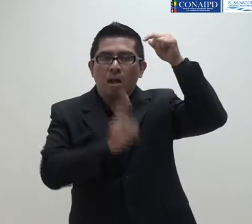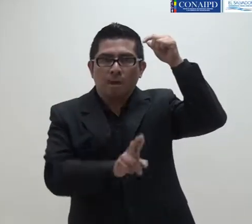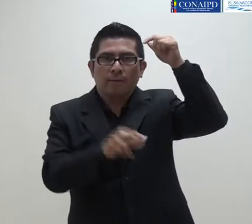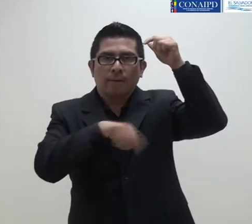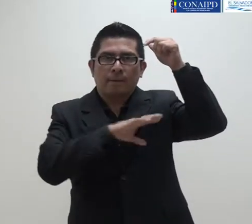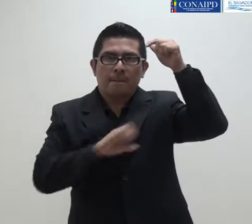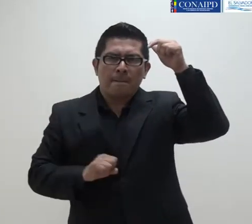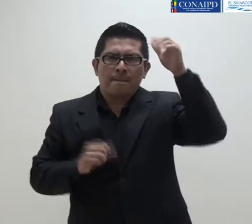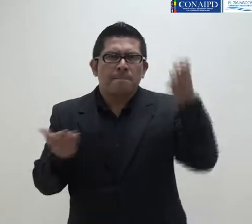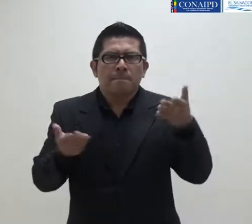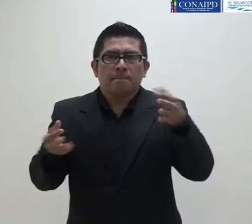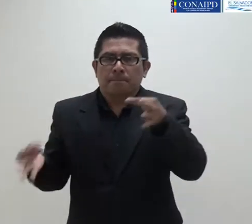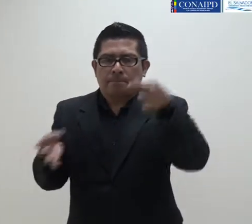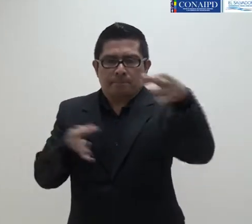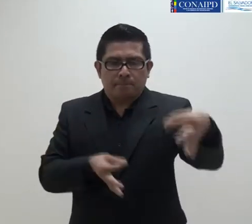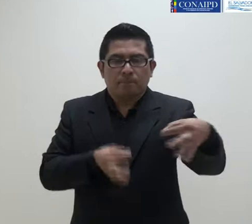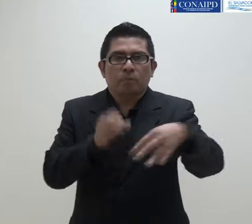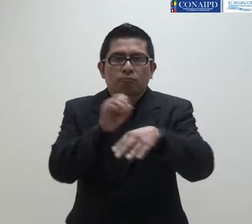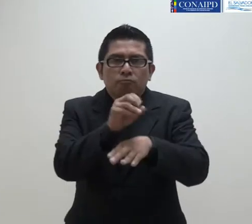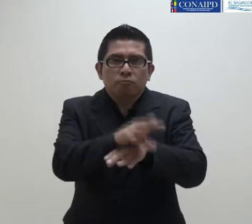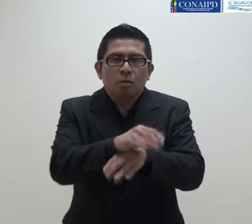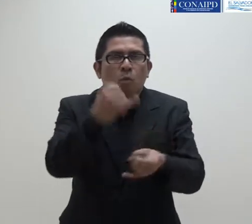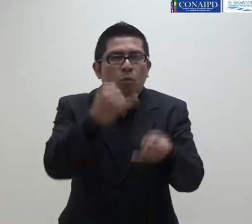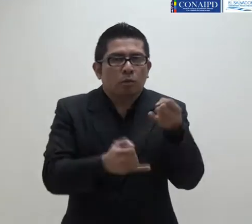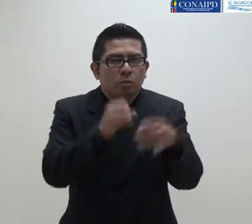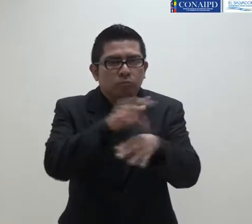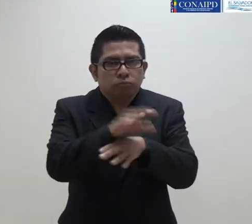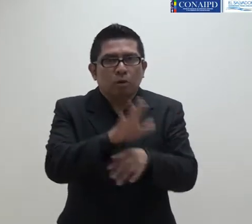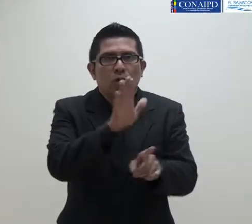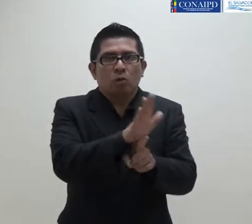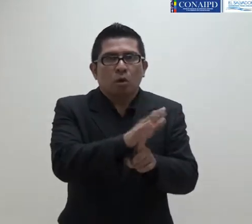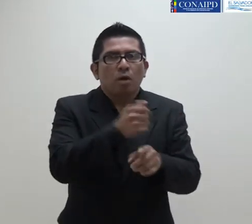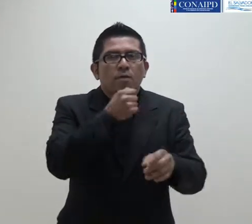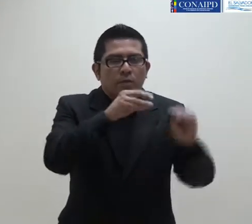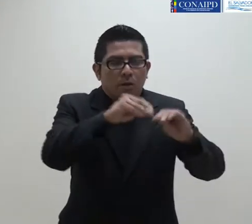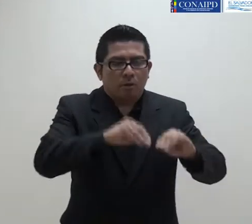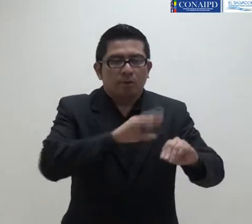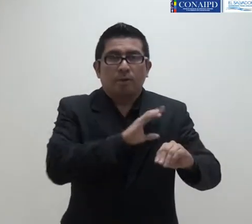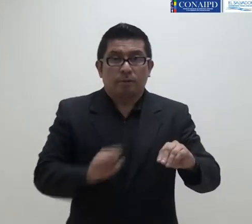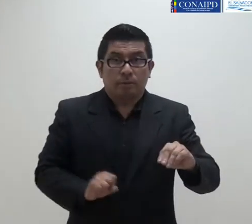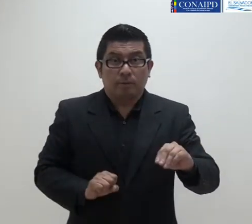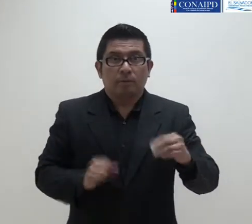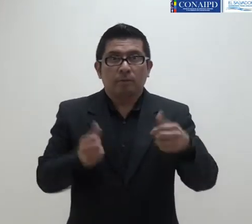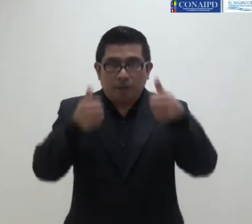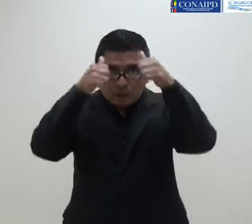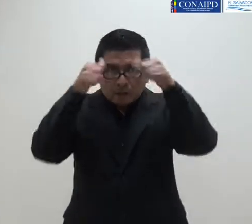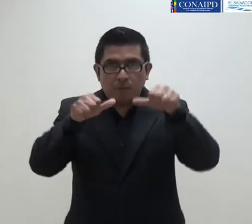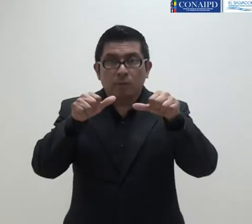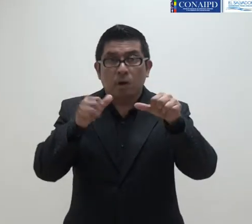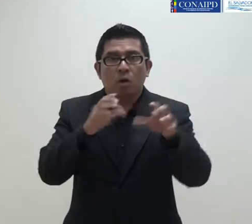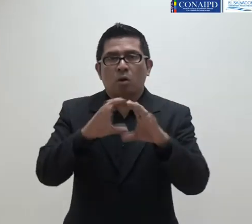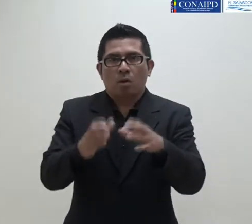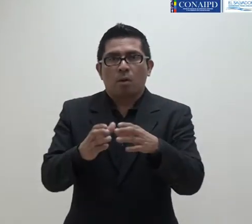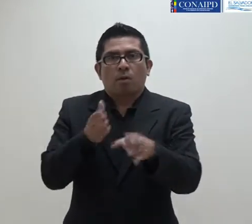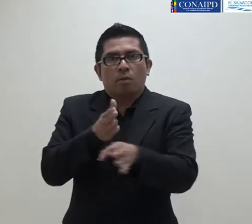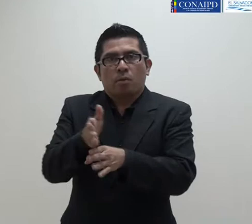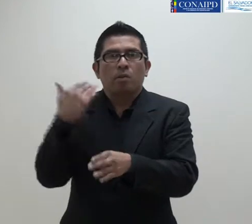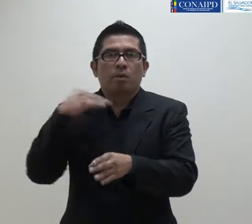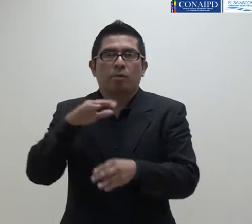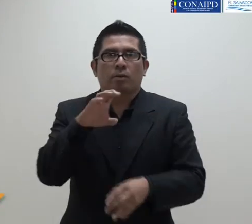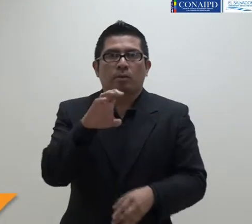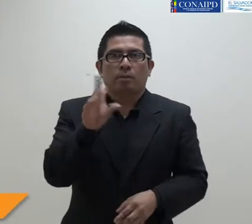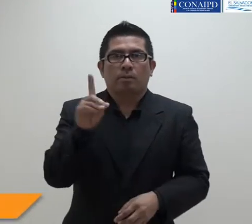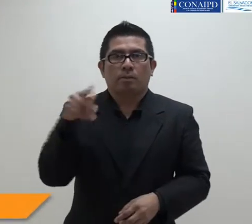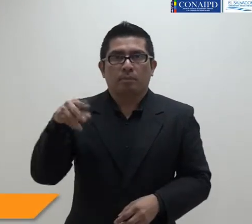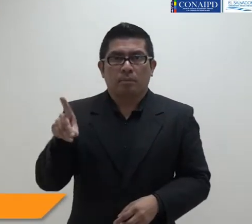al país a través del documento Observaciones Finales sobre el informe inicial de El Salvador, aprobadas por el Comité de Expertos de la Convención, las